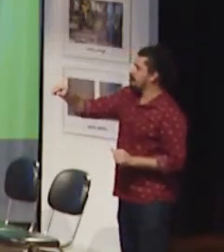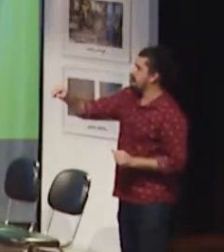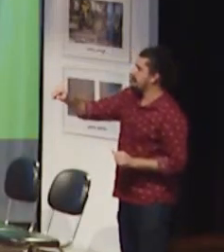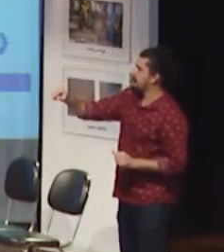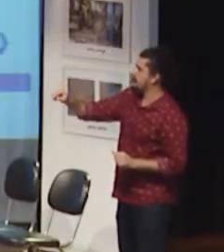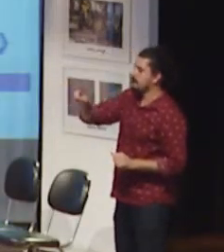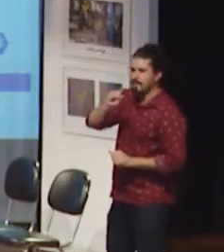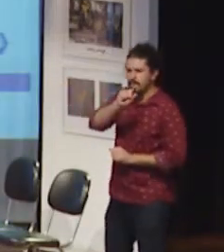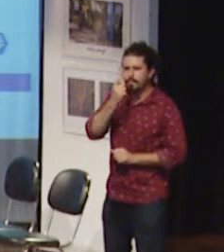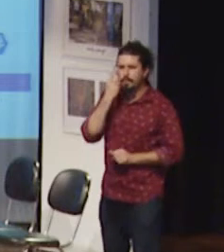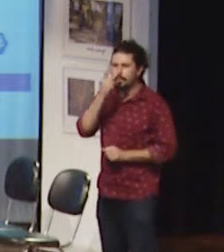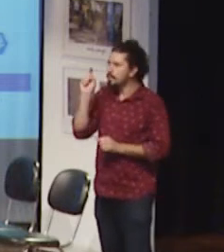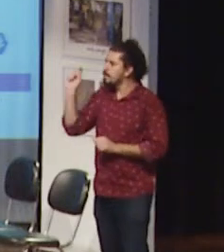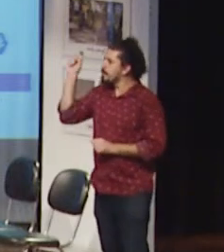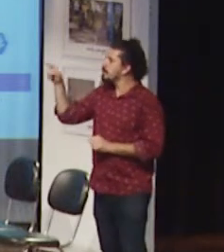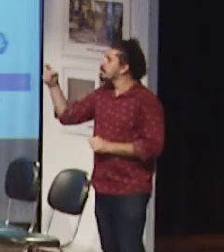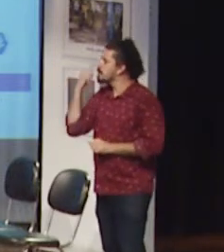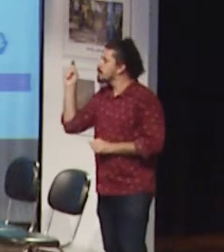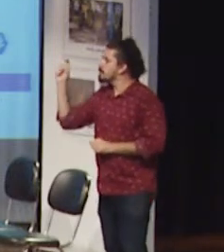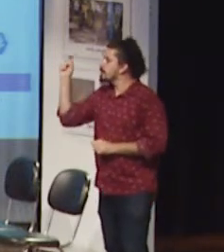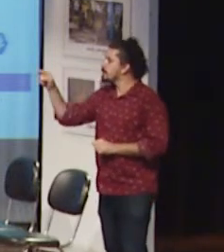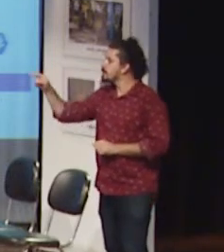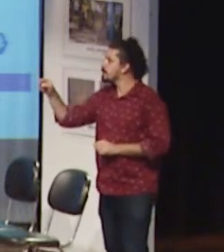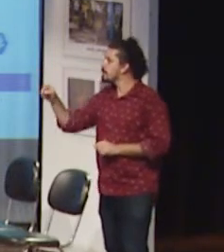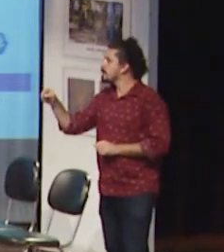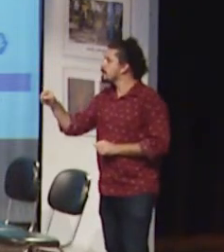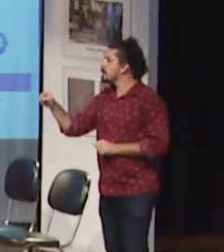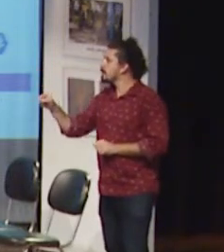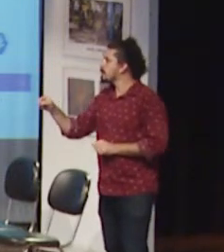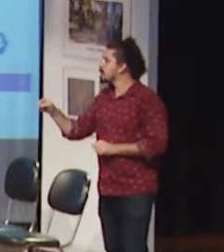Não, volta um pouquinho. Só clica, dá um clique aí, por favor.